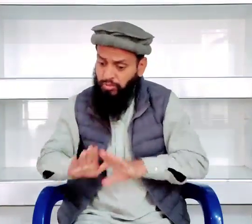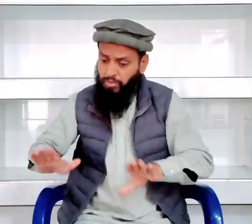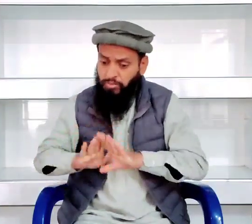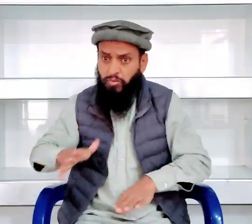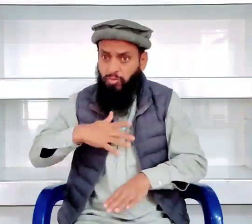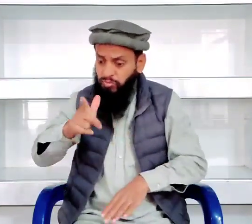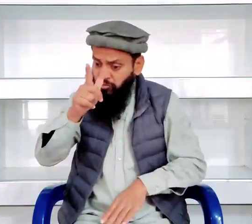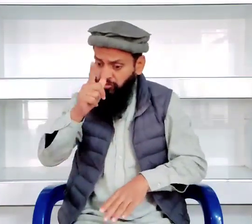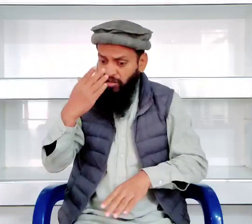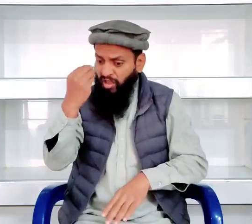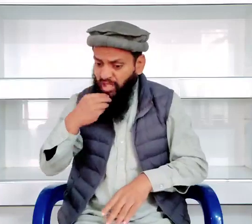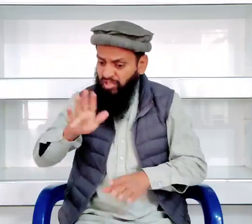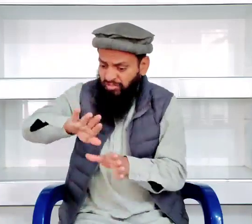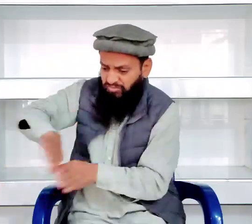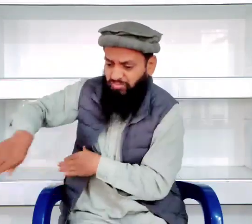گا شہداء کے نال ہوئے گا.